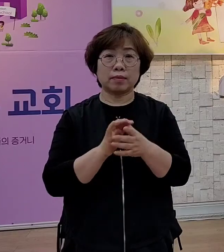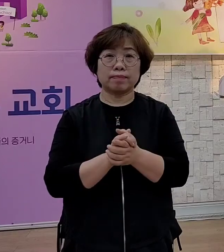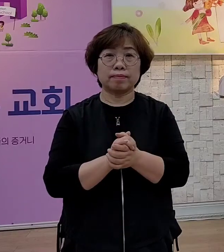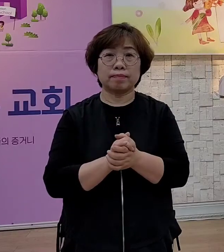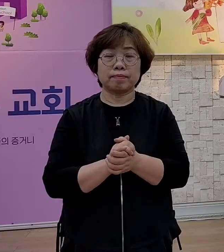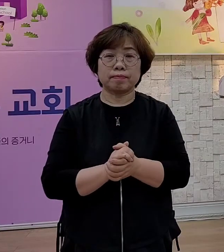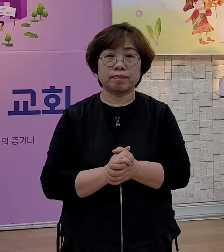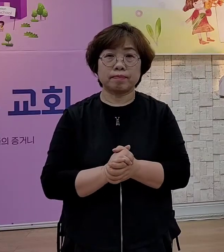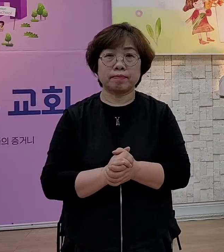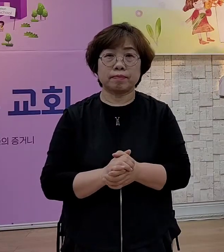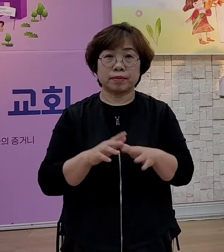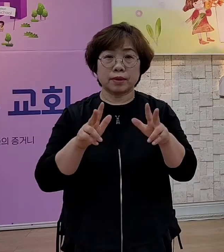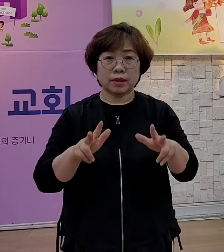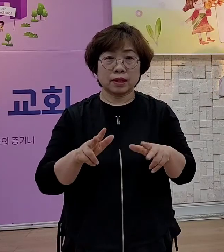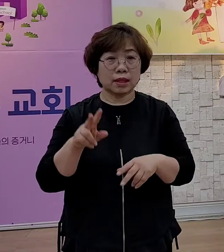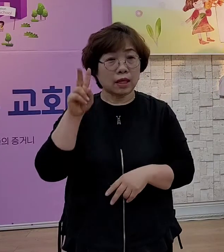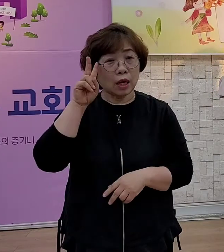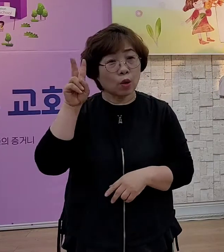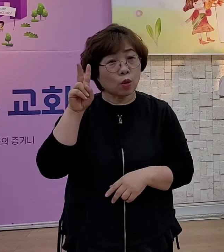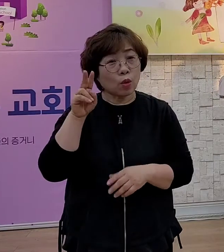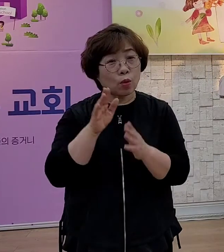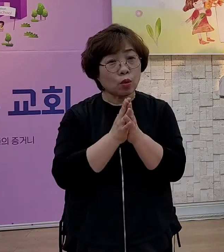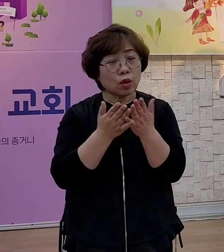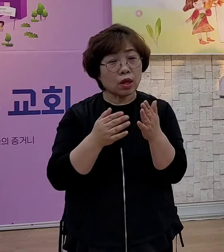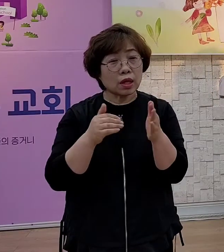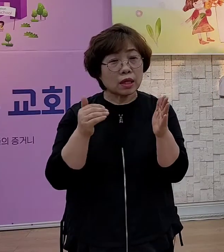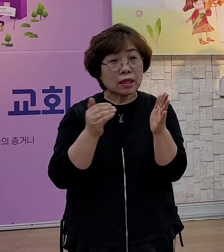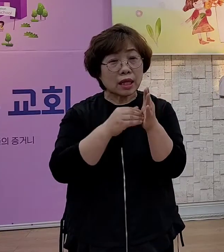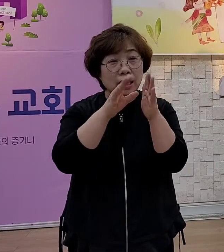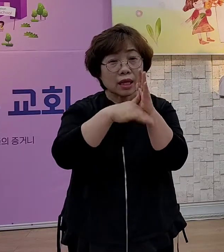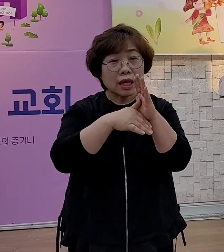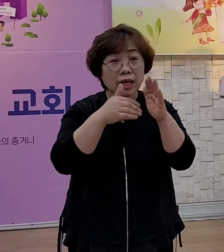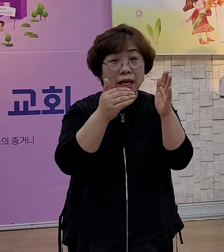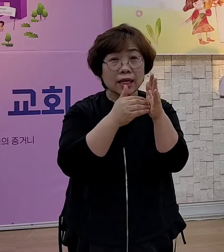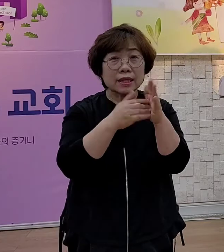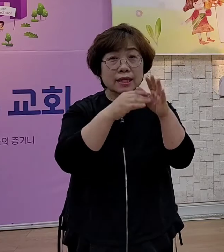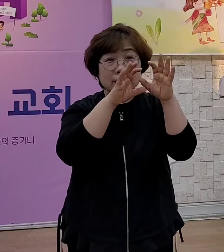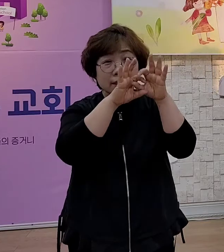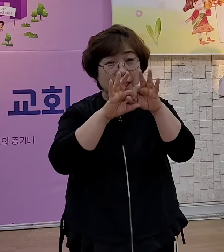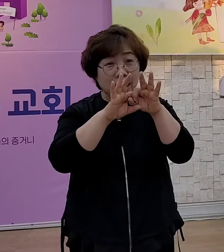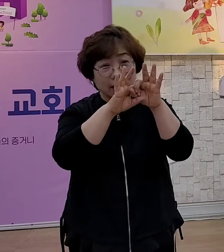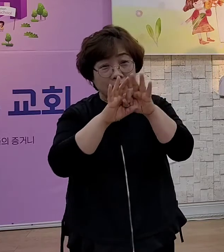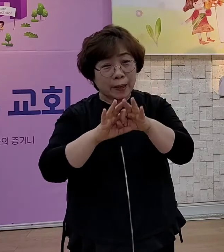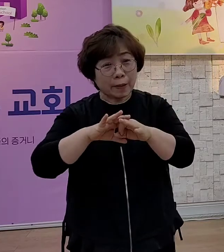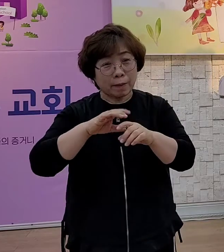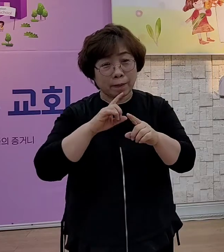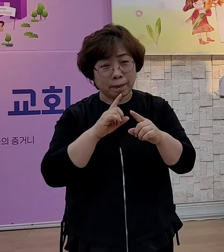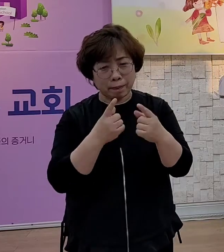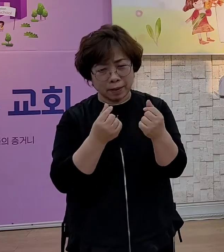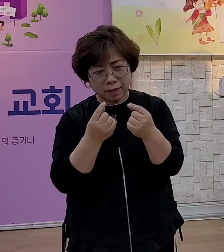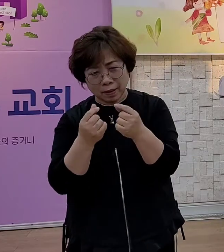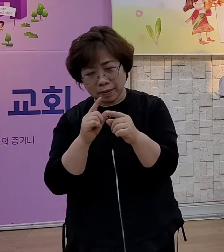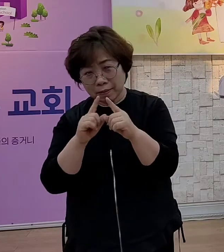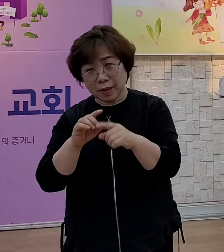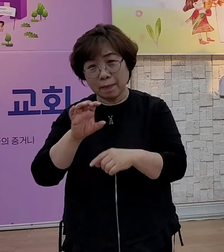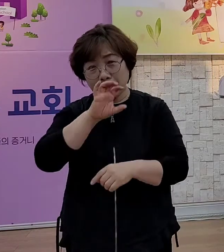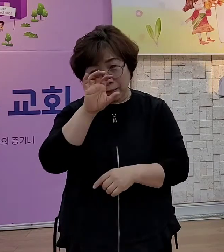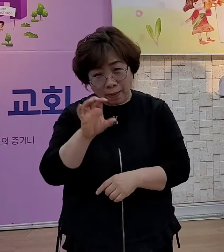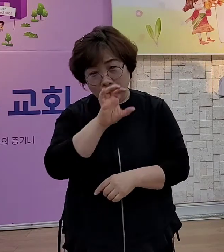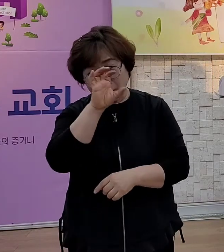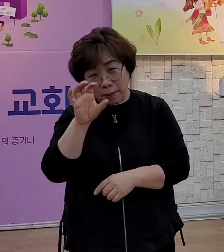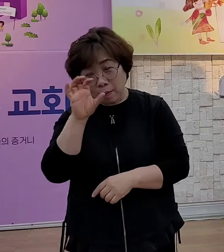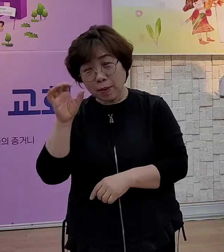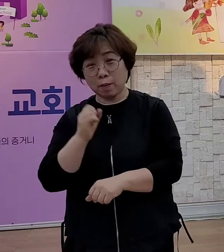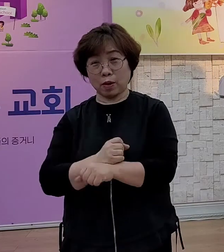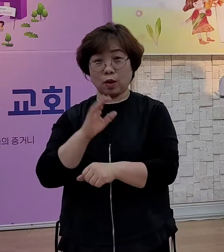이제 여러분 야고보서가 끝날 때까지 이제 계속해서 이제 이런 말씀들이 매주 이제